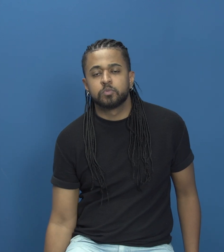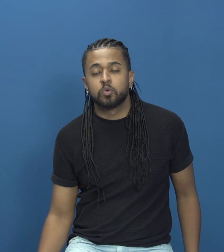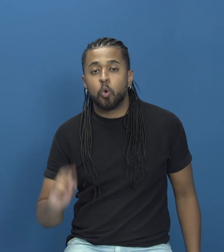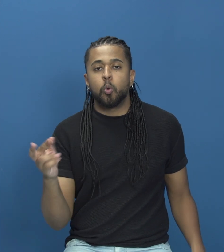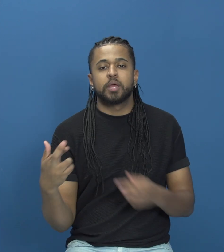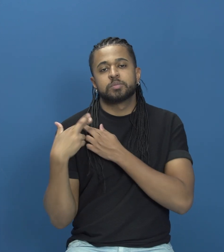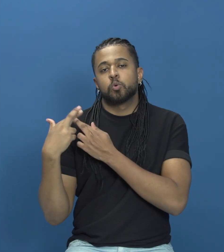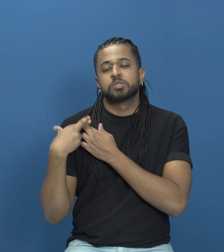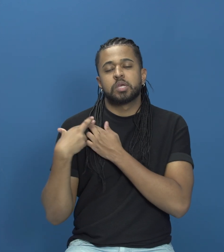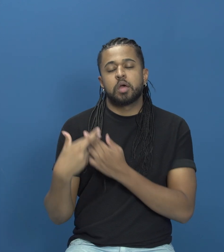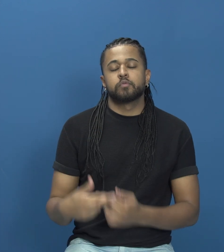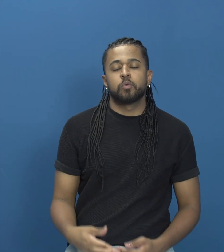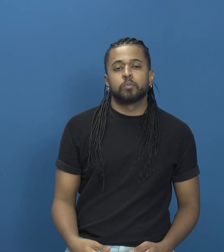legal,